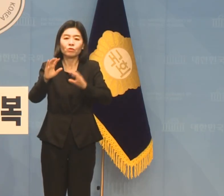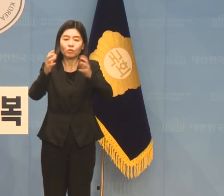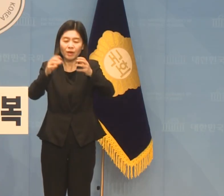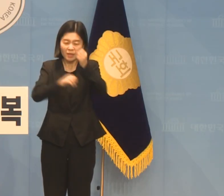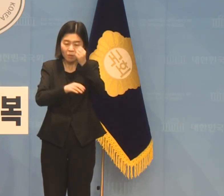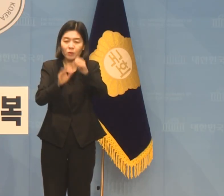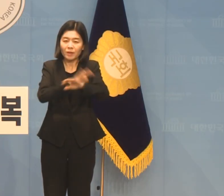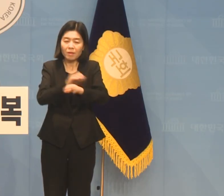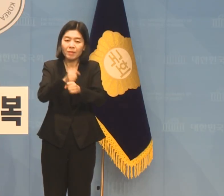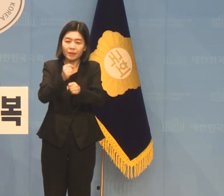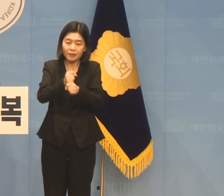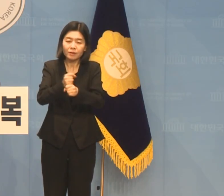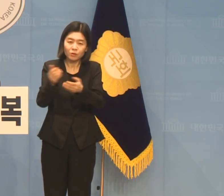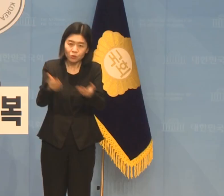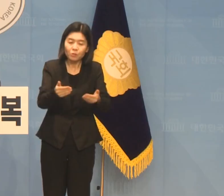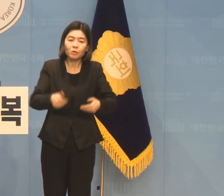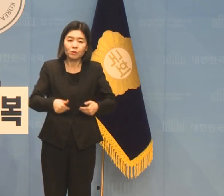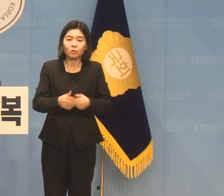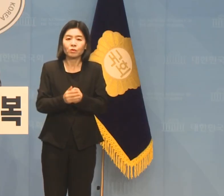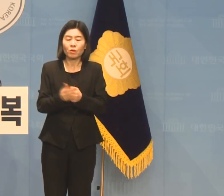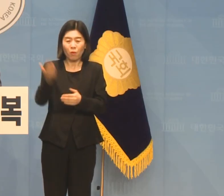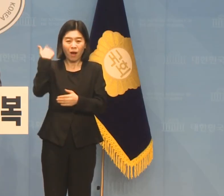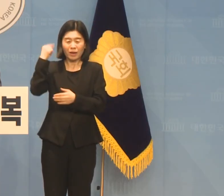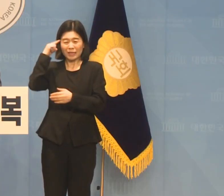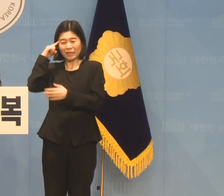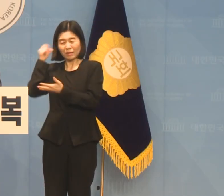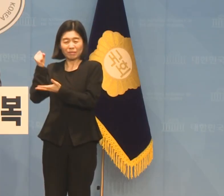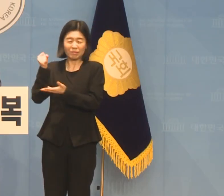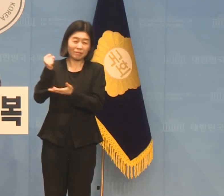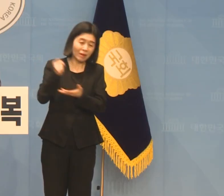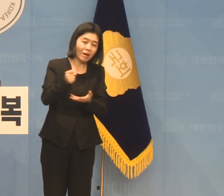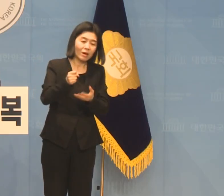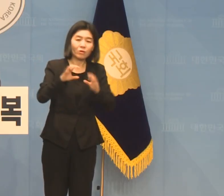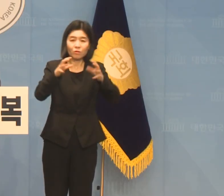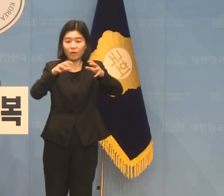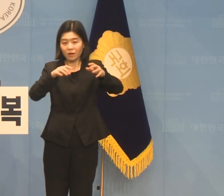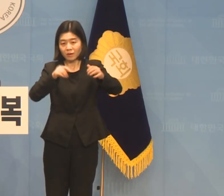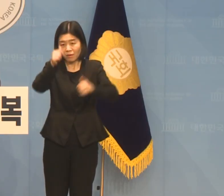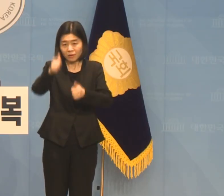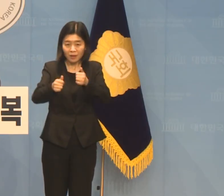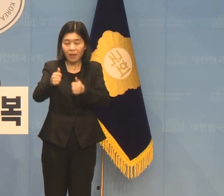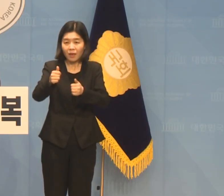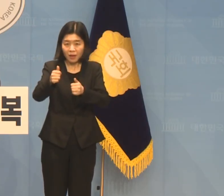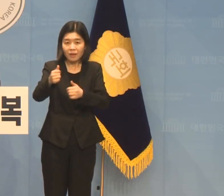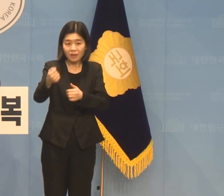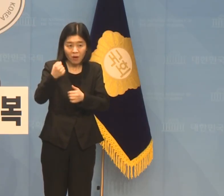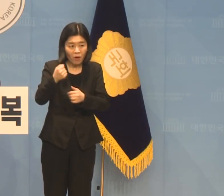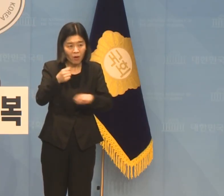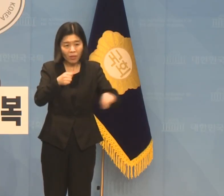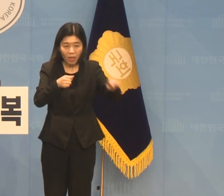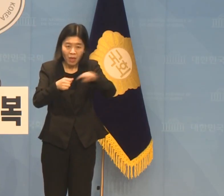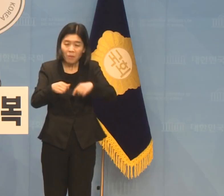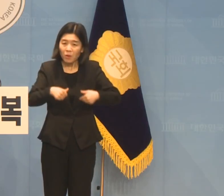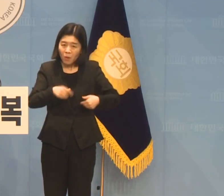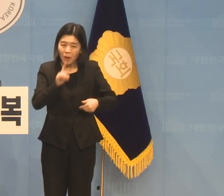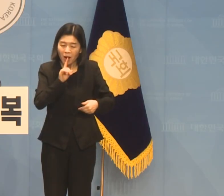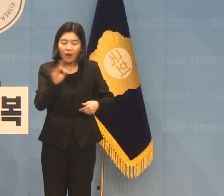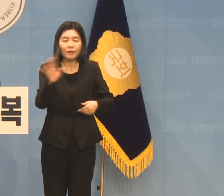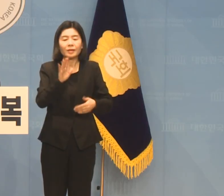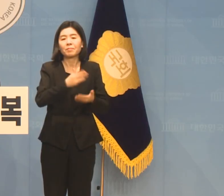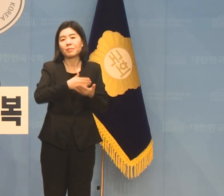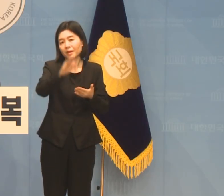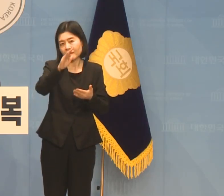넷째, 과거의 이념 대립에 얽매여 국가 경쟁력과 가치 하락을 부추기는 세력은 이제 퇴출시켜야